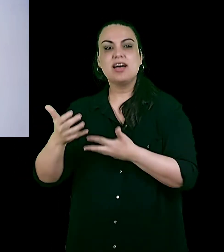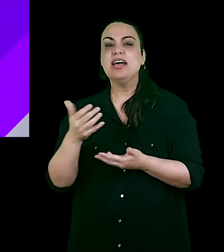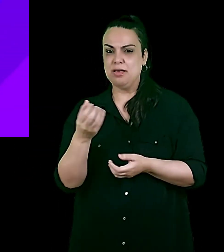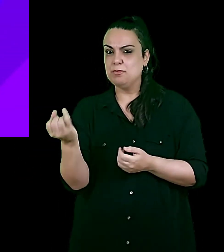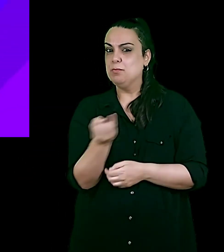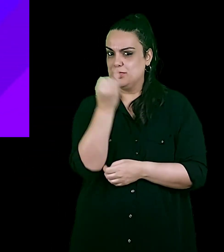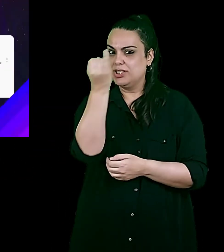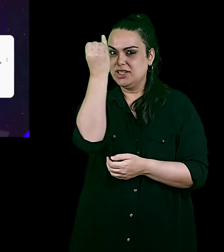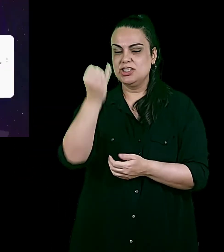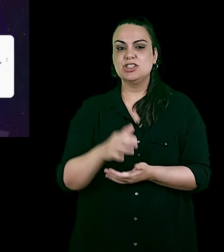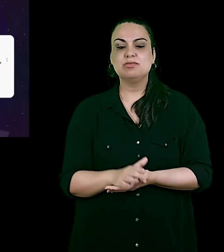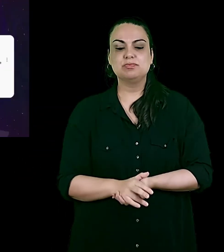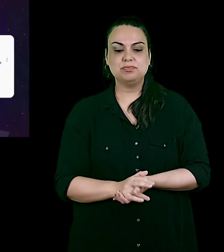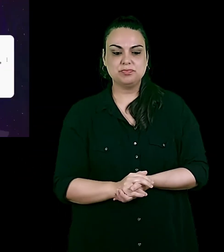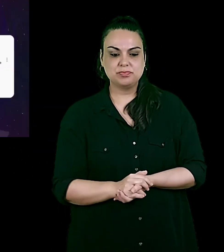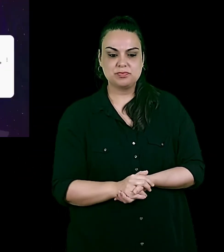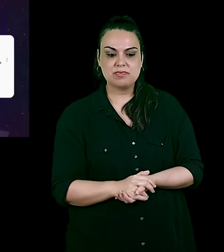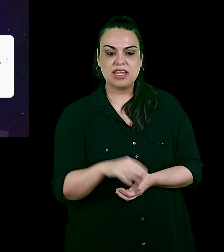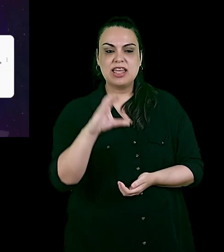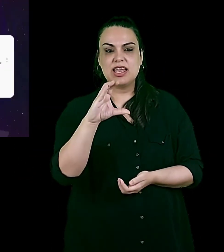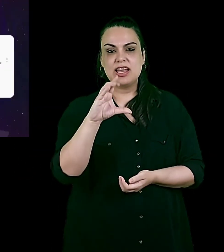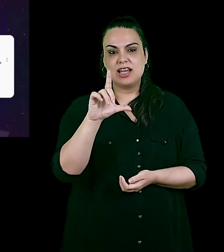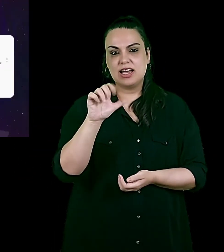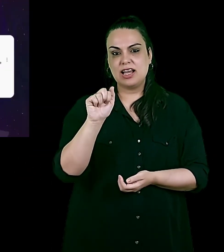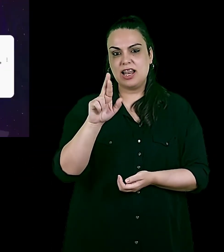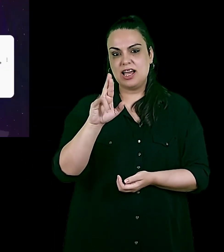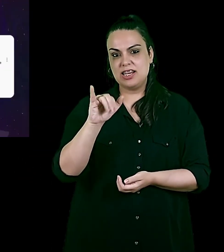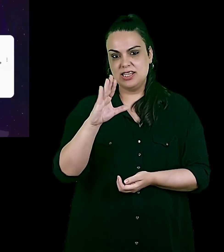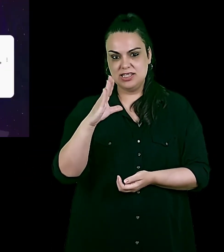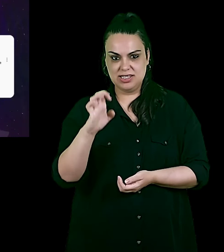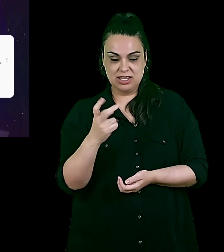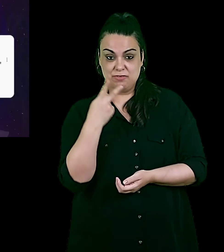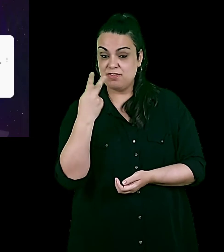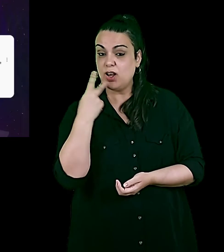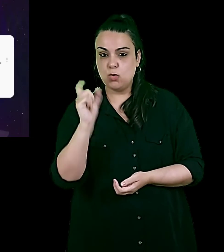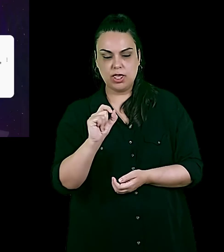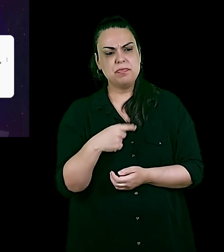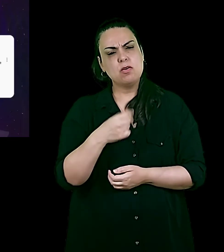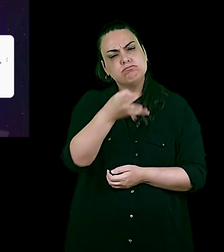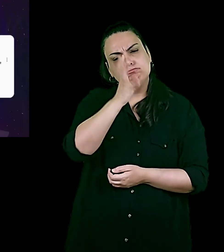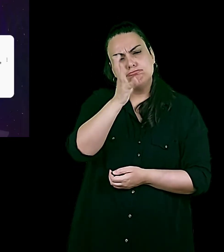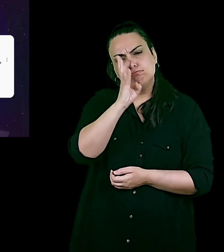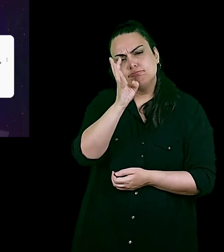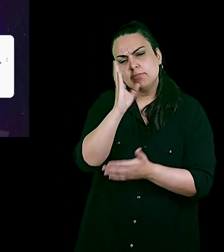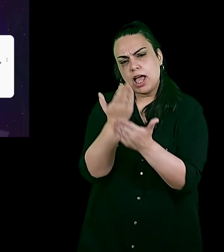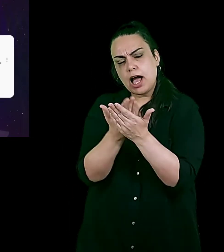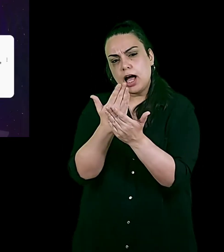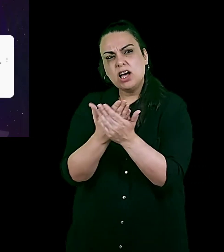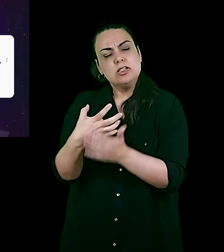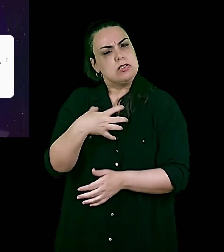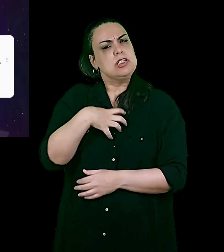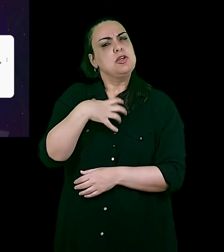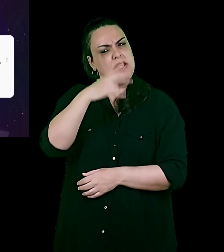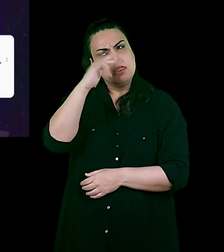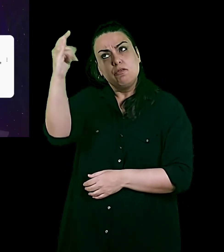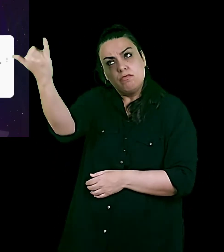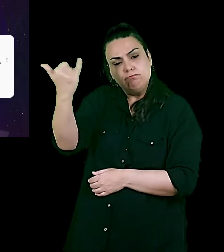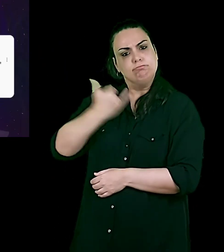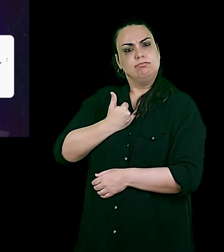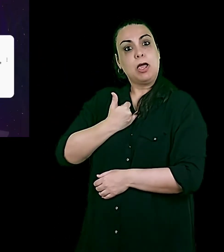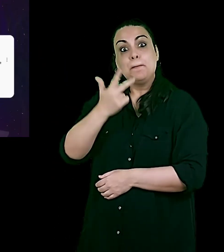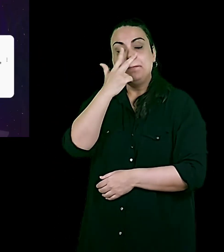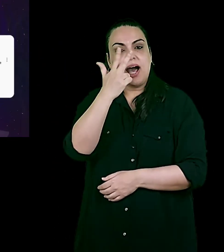toda a diferença. A Clarice Porto Santana disse assim: assistindo essa aula, senti Deus falando diretamente